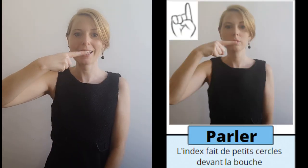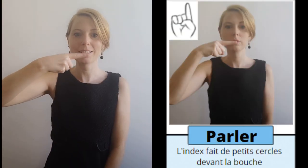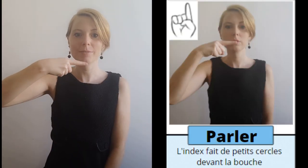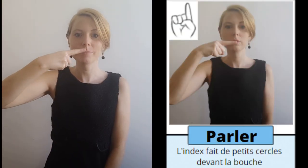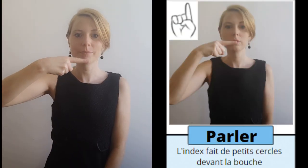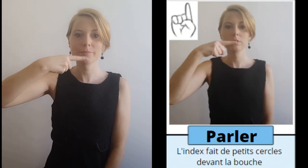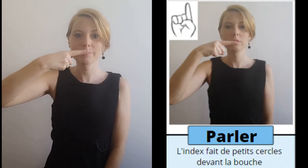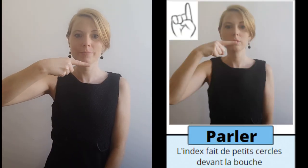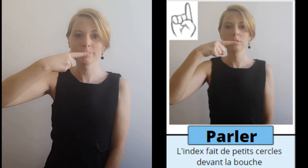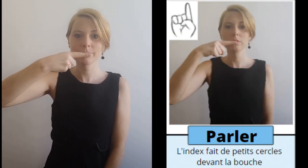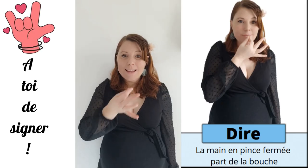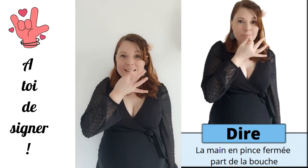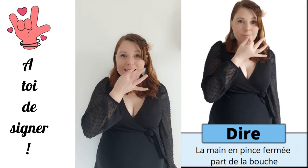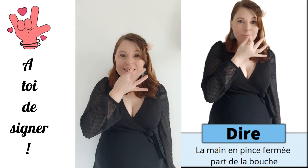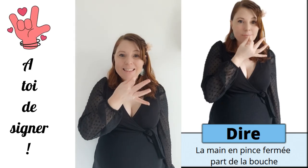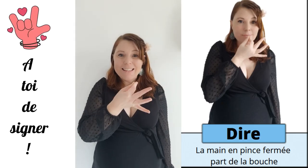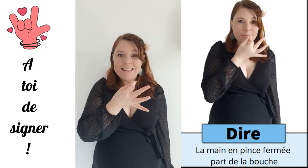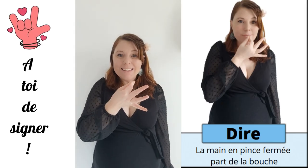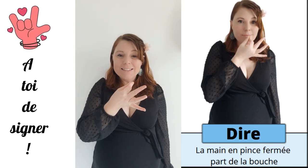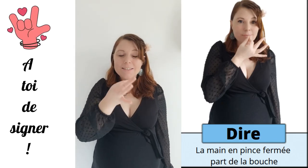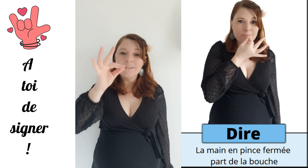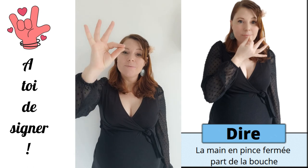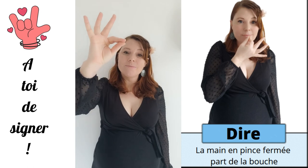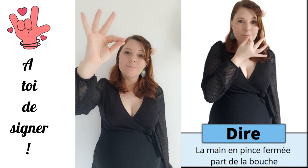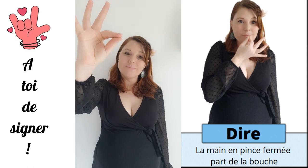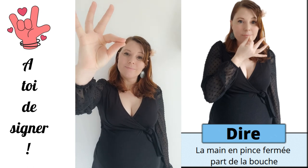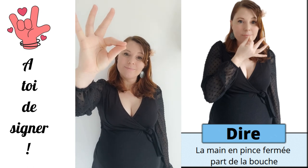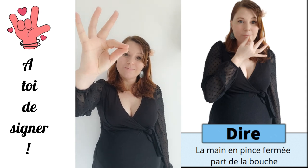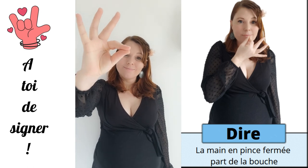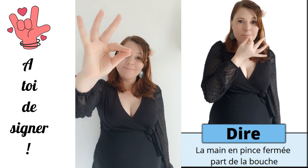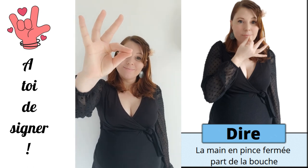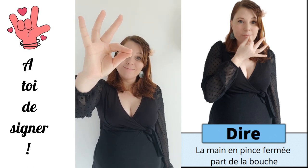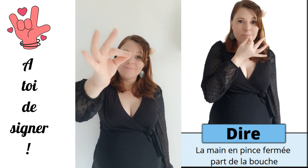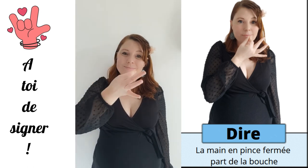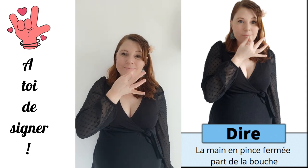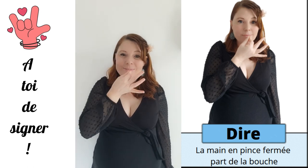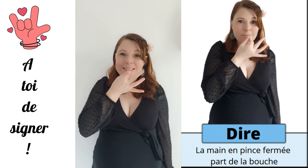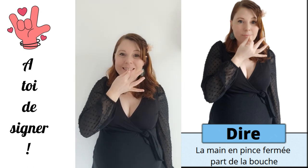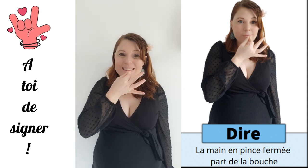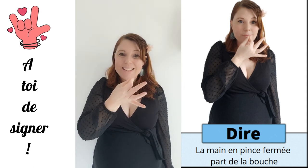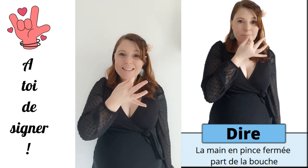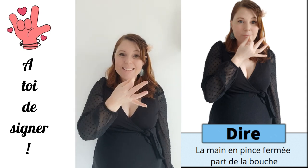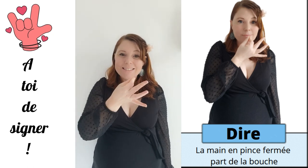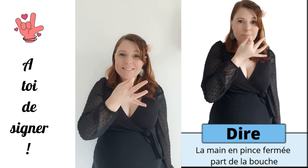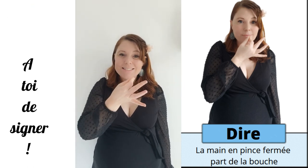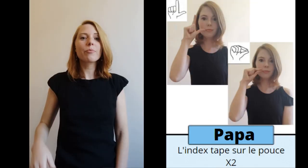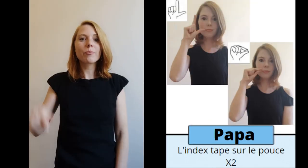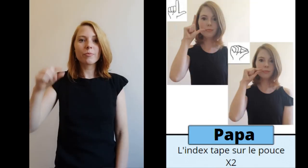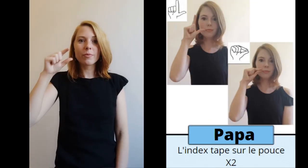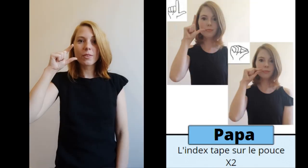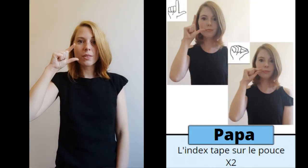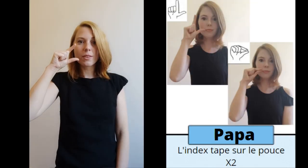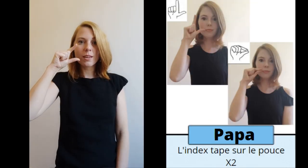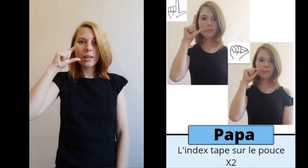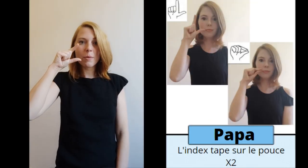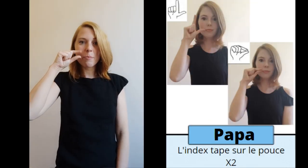Moi j'aime signer, moi j'aime signer, pour me faire comprendre avant